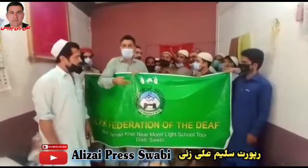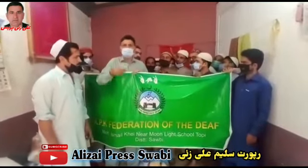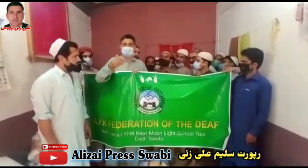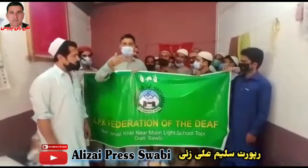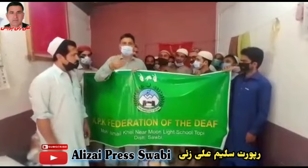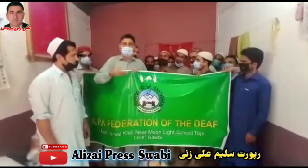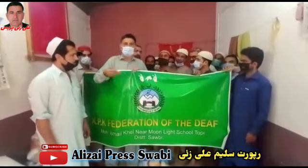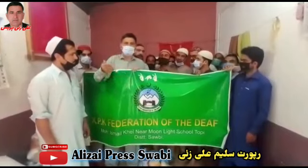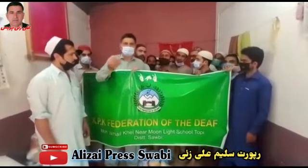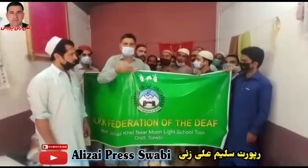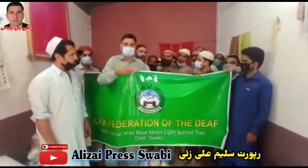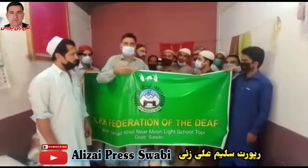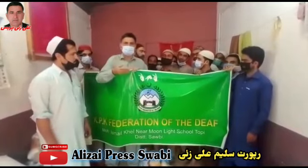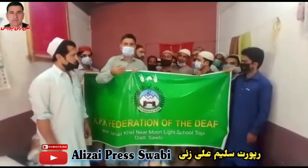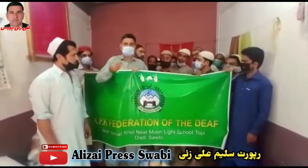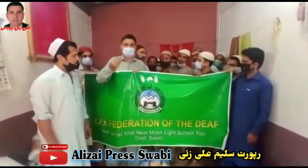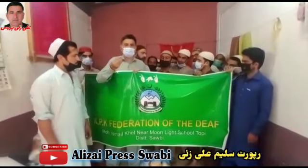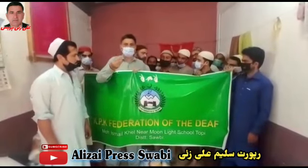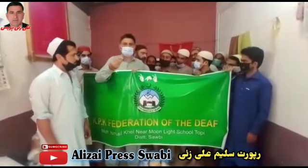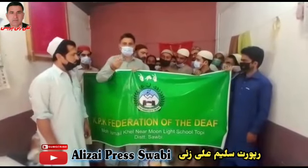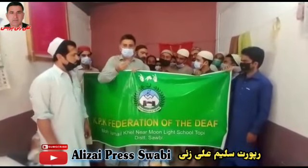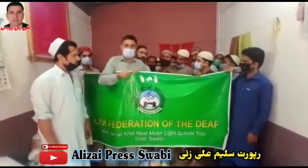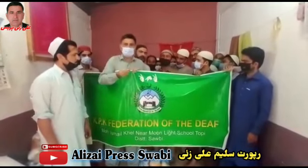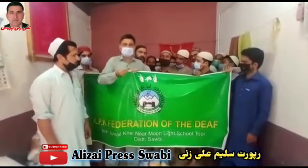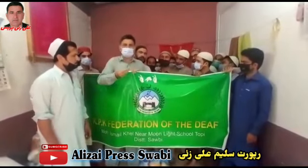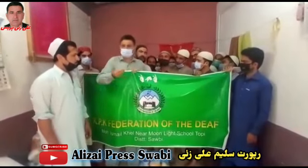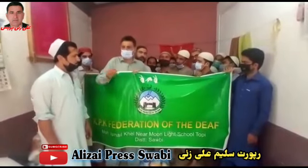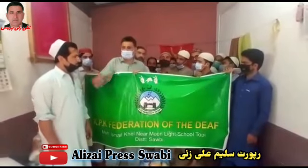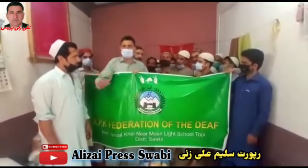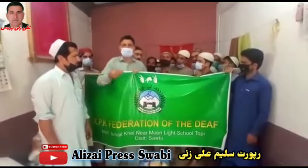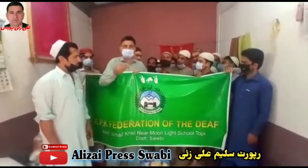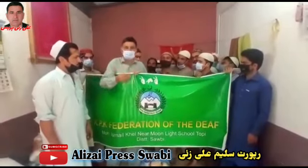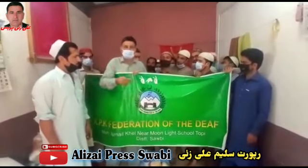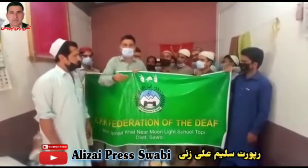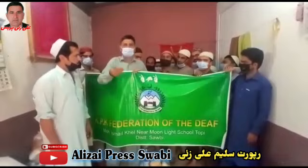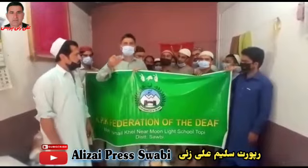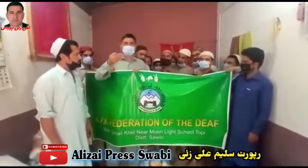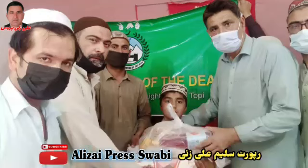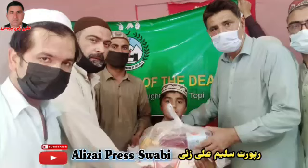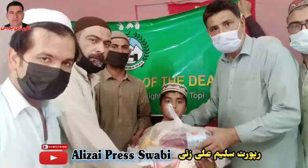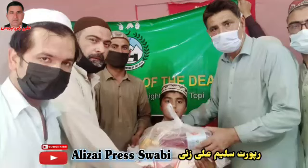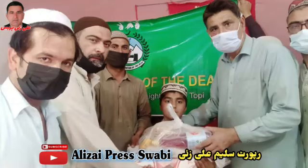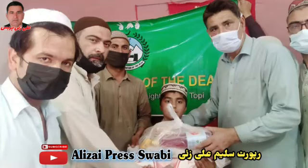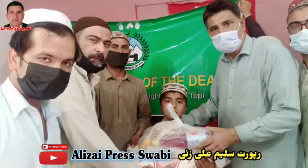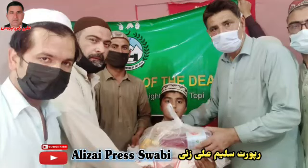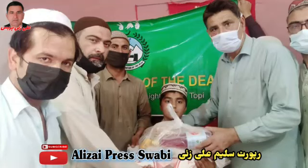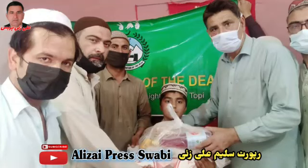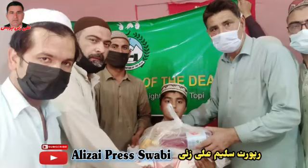چې چار چاپیره چې کوم دی نو مختلفو کسانو دی د څه پیسې ورکړي، په هغې باندې دی 40 پیکج واغستل.